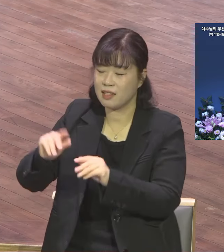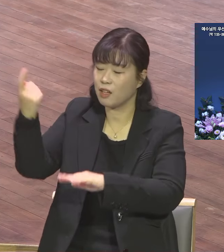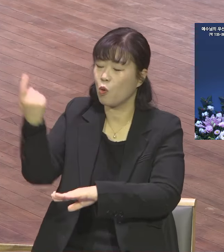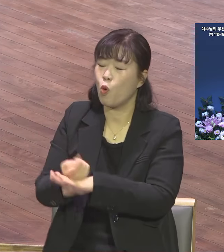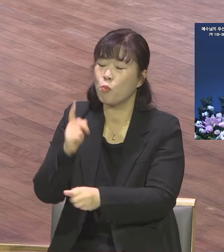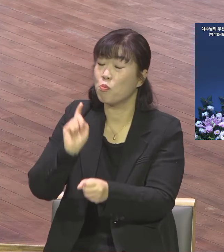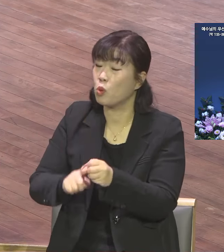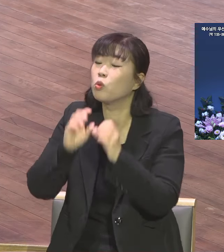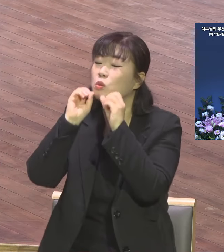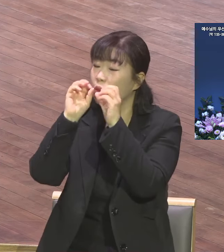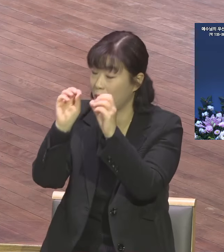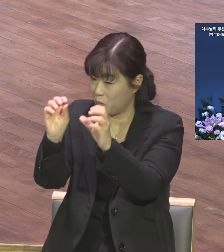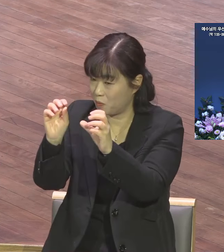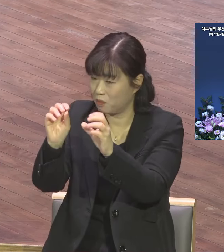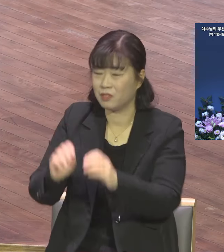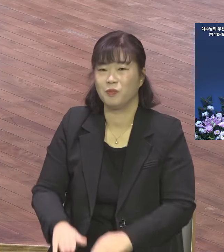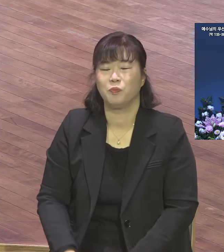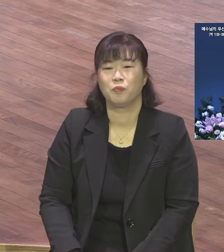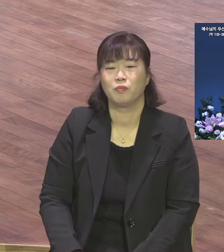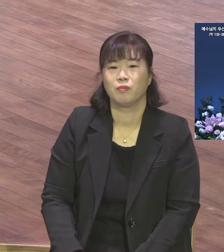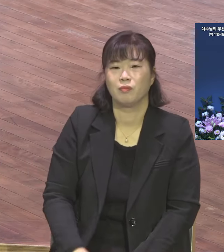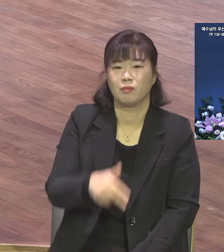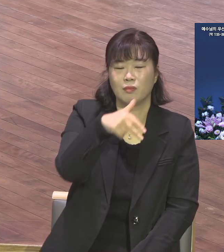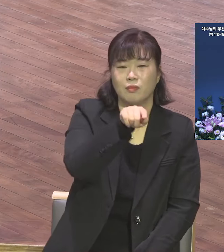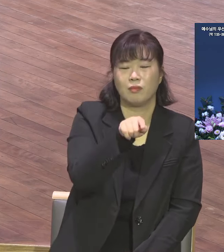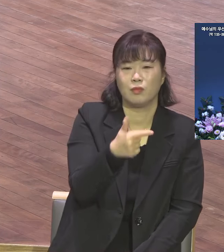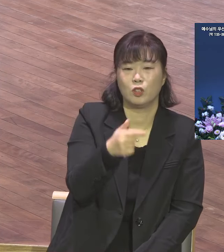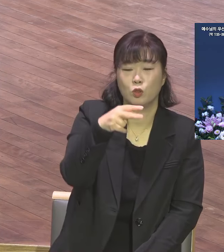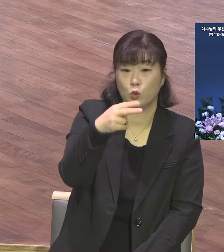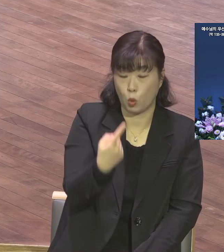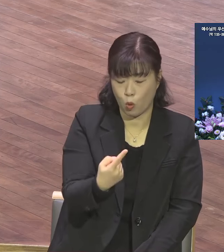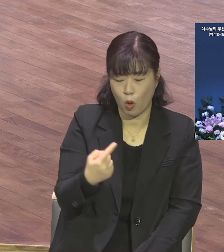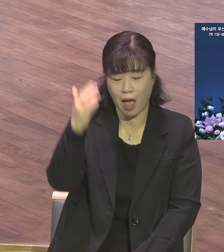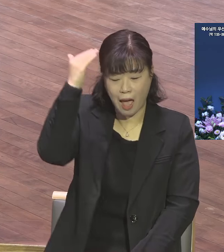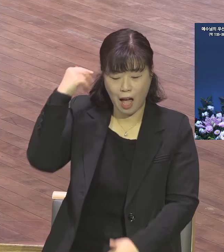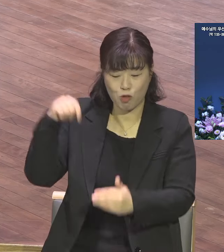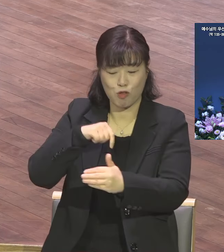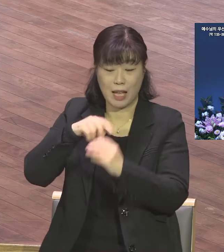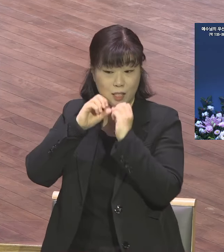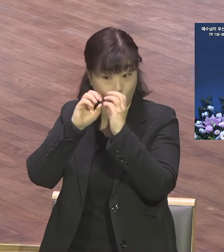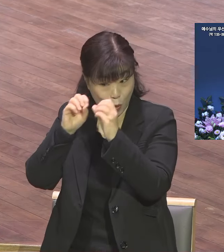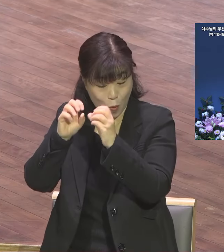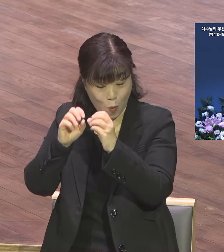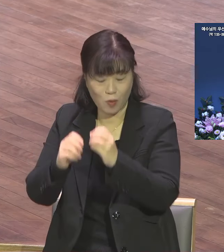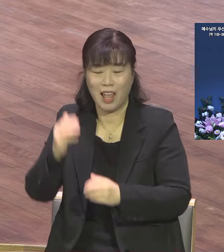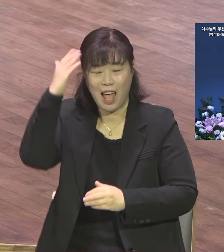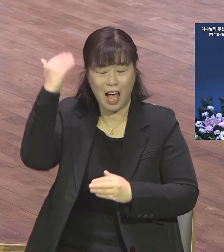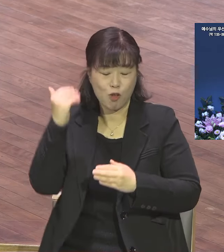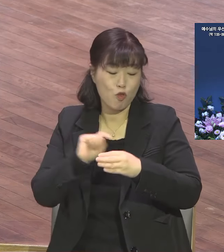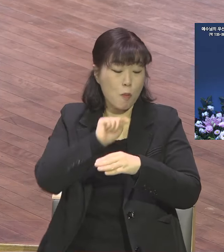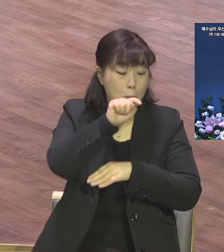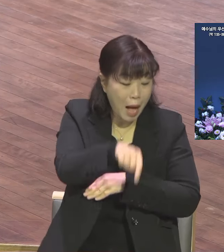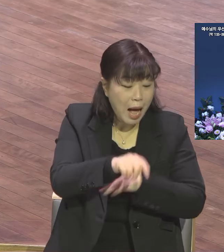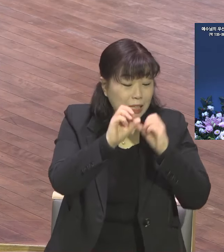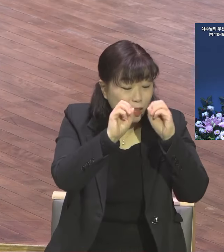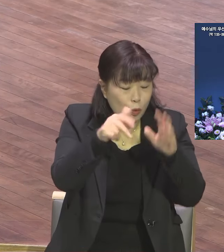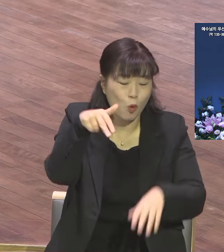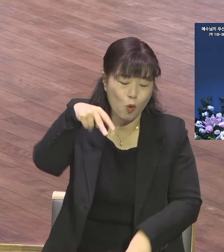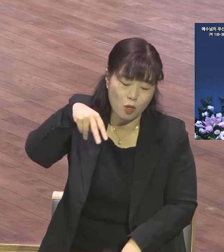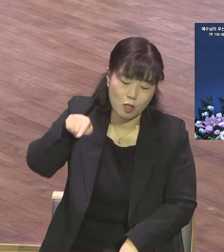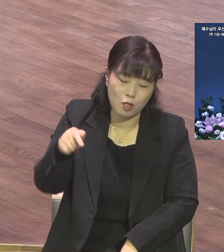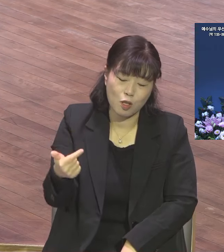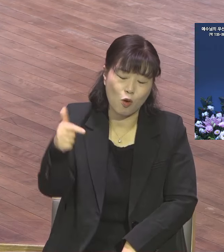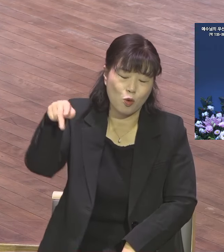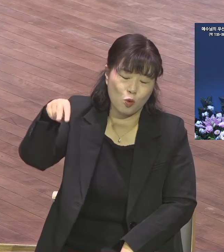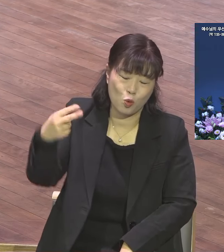말입니다. 생명 구원입니다. 생명을 살리는 구원자, 전도자의 삶을 살았다. 자, 여러분 관심 어디